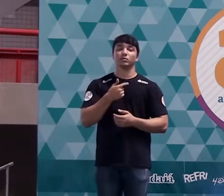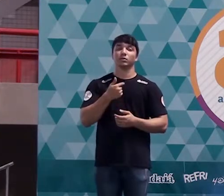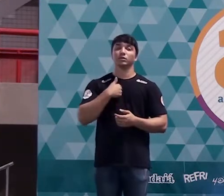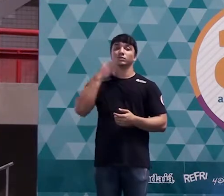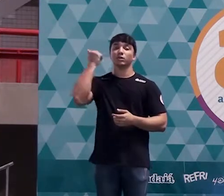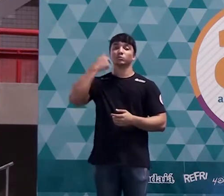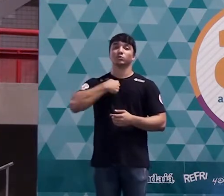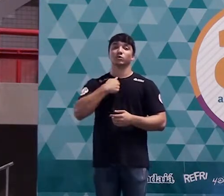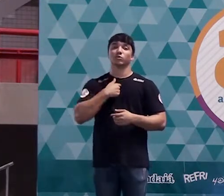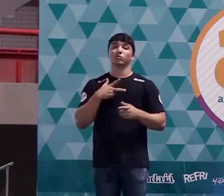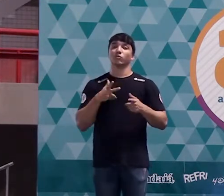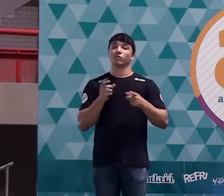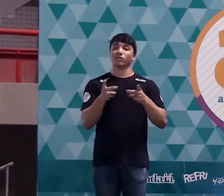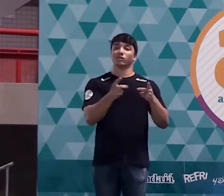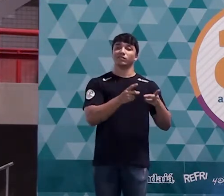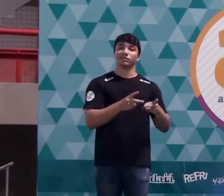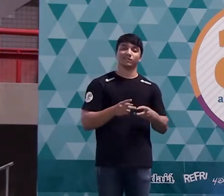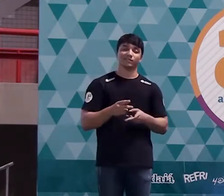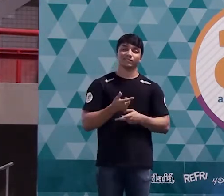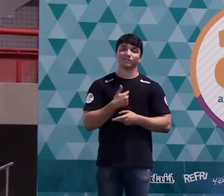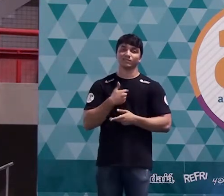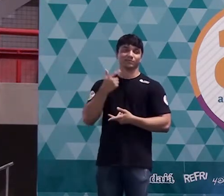quem sabe sou eu que vendo. Oh.